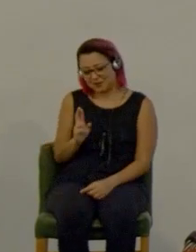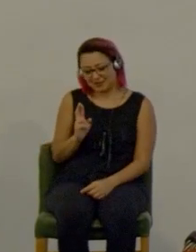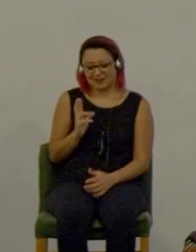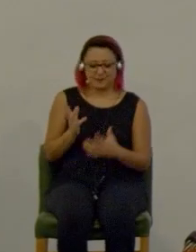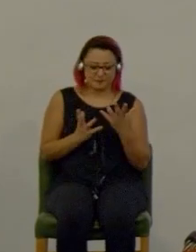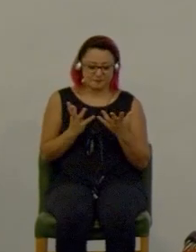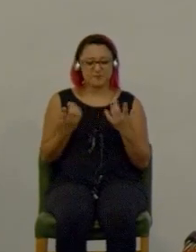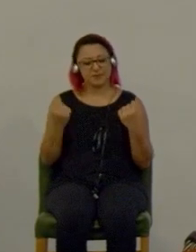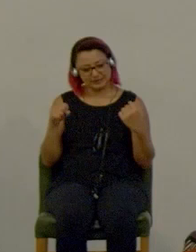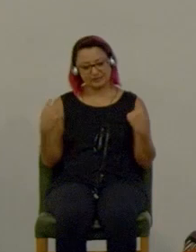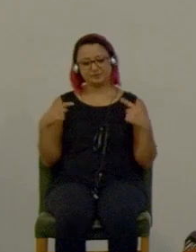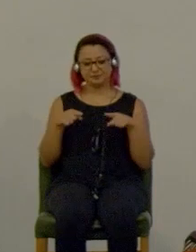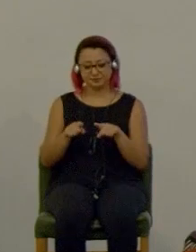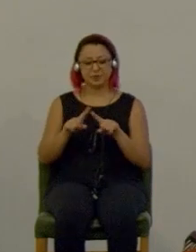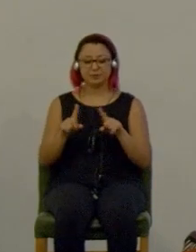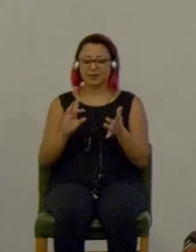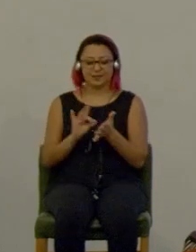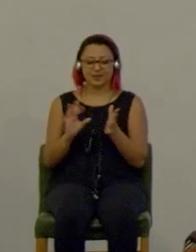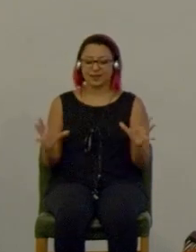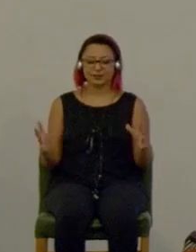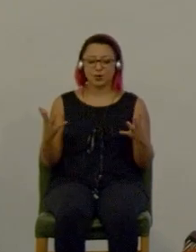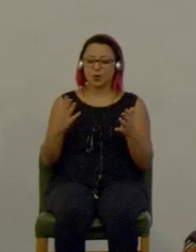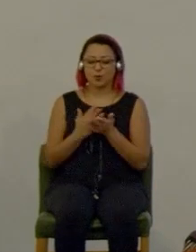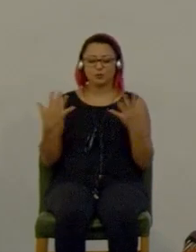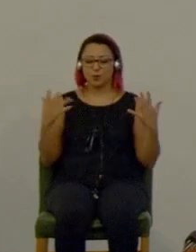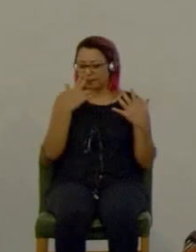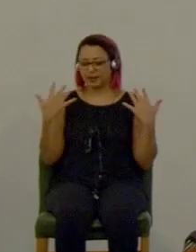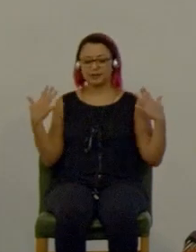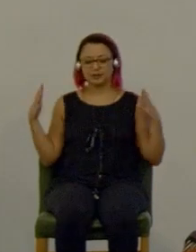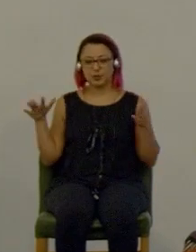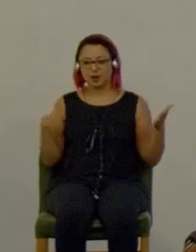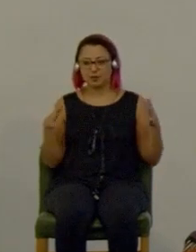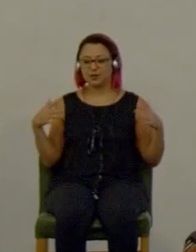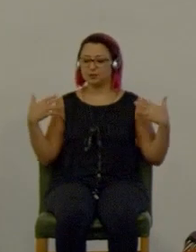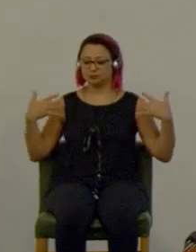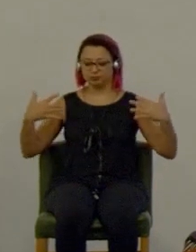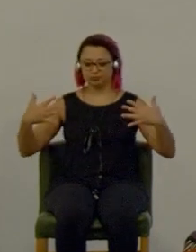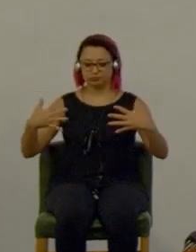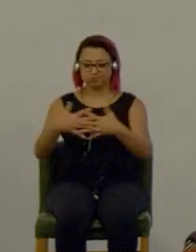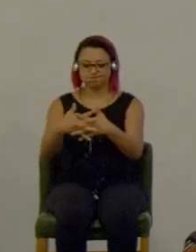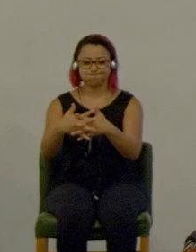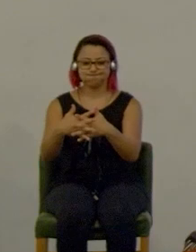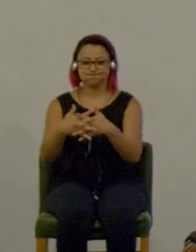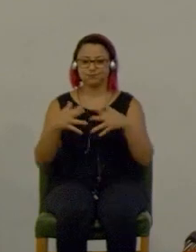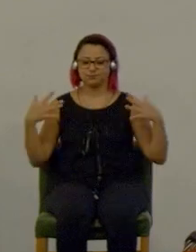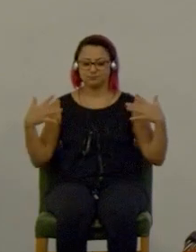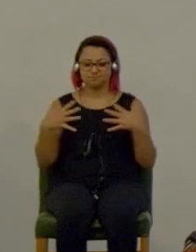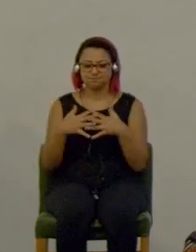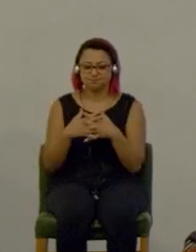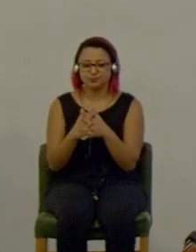qu'on n'a plus le choix. Et je voudrais rebondir sur ce que tu as dit, c'est très juste et on est complètement embourbé dans ce problème, je